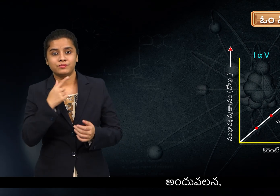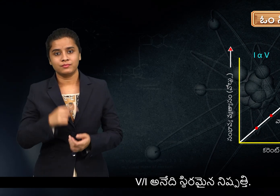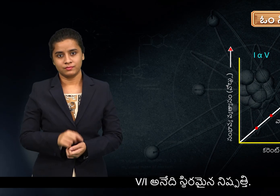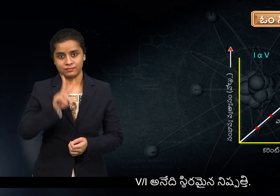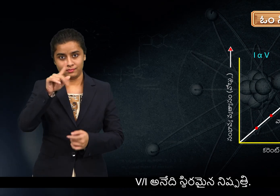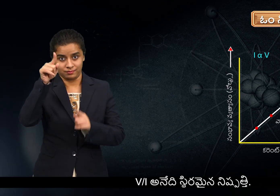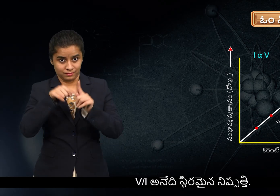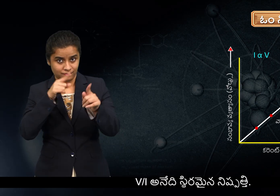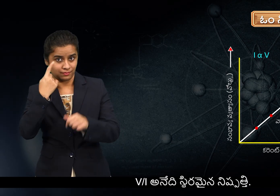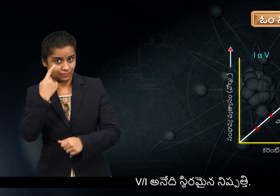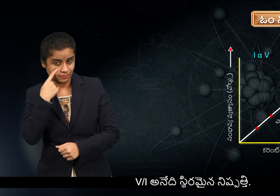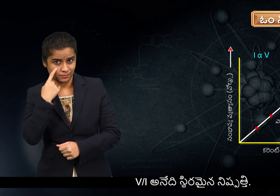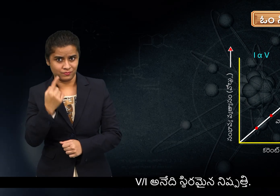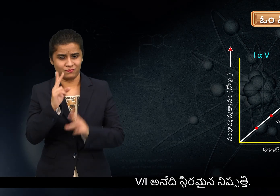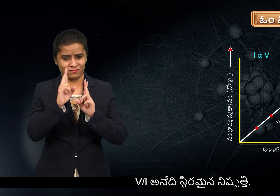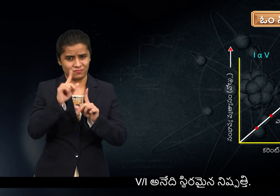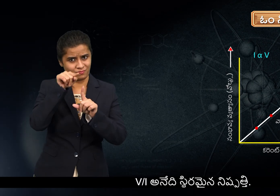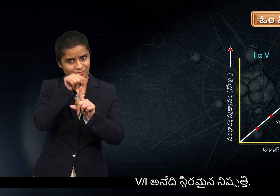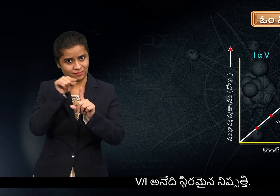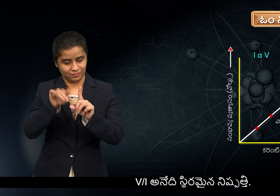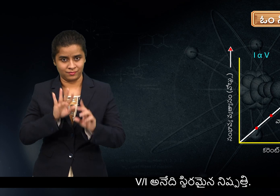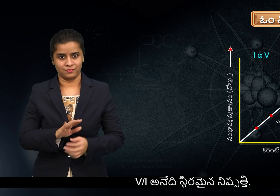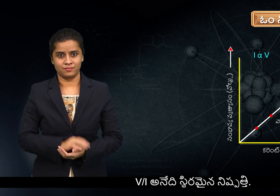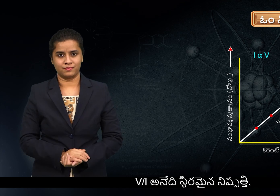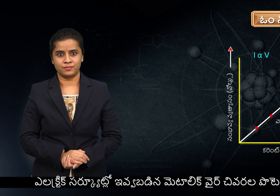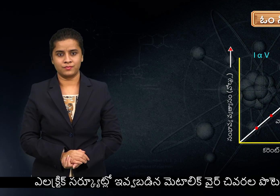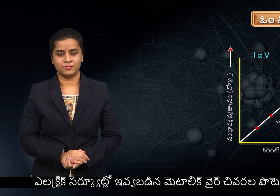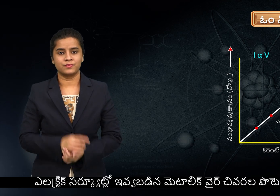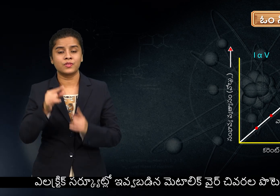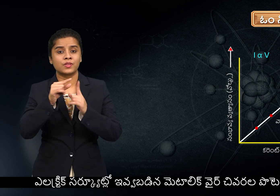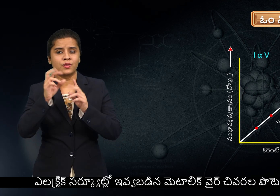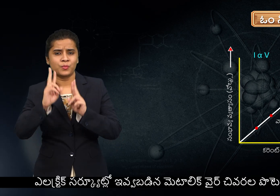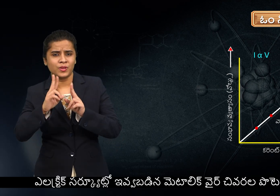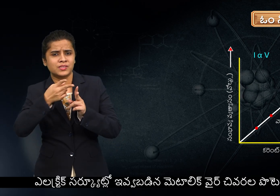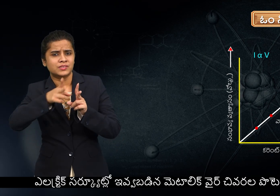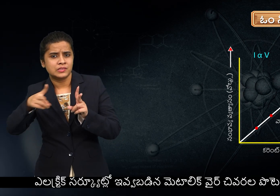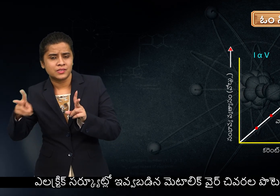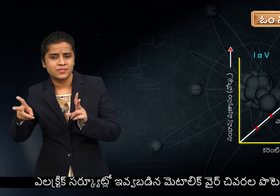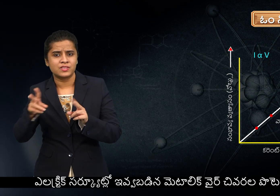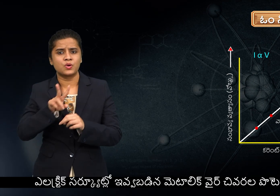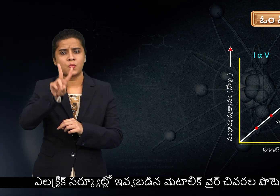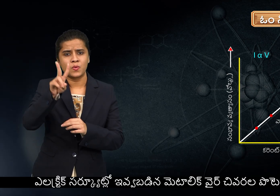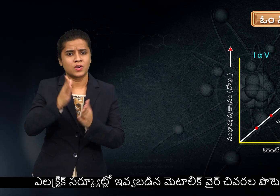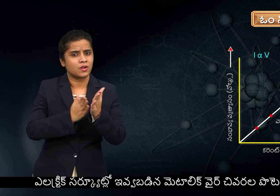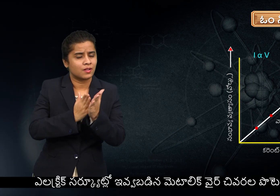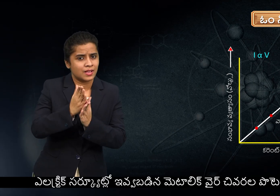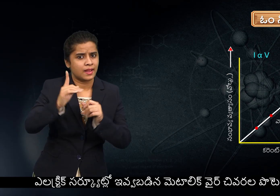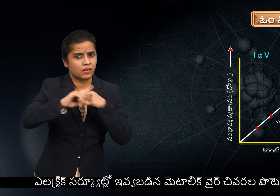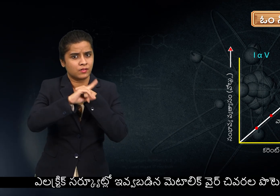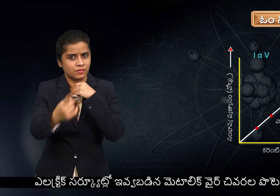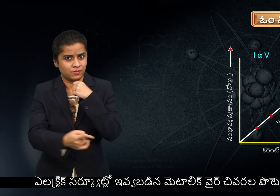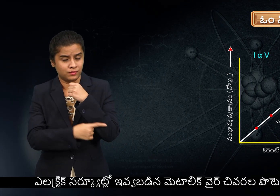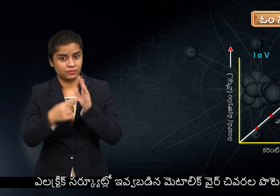అందువలన V/I అనేది స్థిరమైన నిష్పత్తి. ఎలక్ట్రిక్ సర్క్యూట్లో ఇవ్వబడిన మెటాలిక్ వైర్